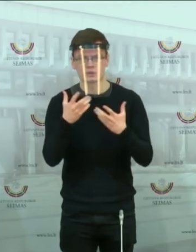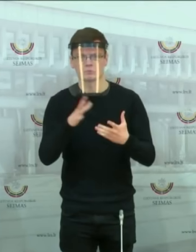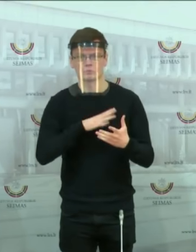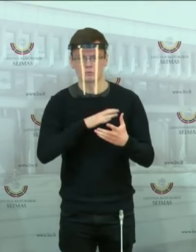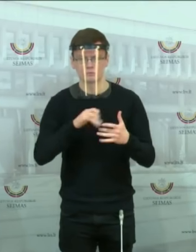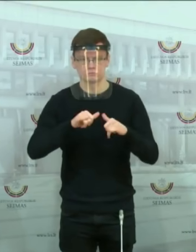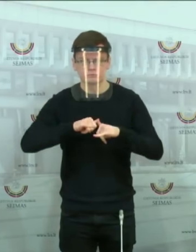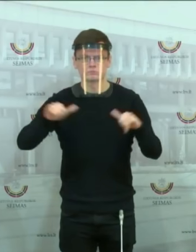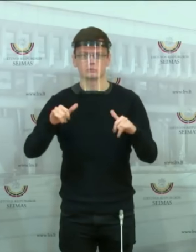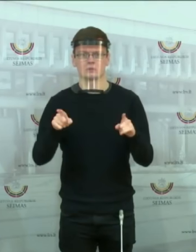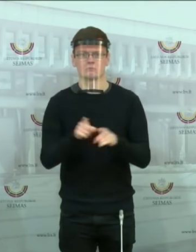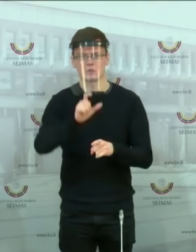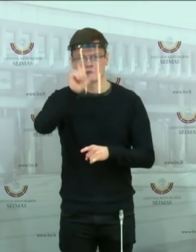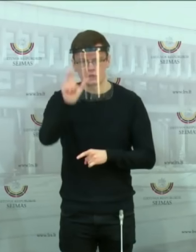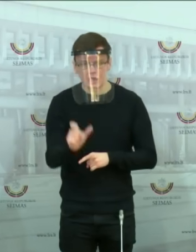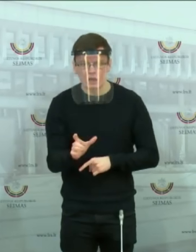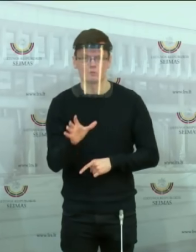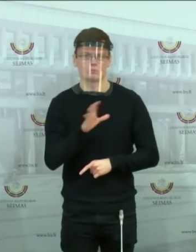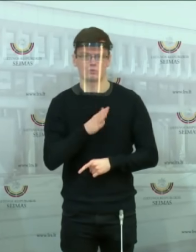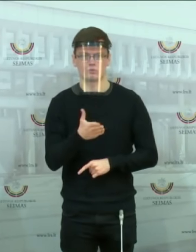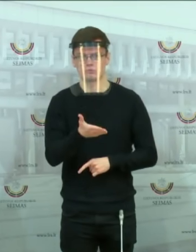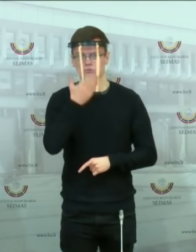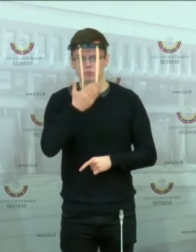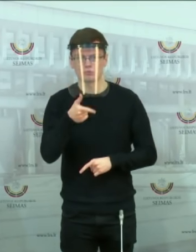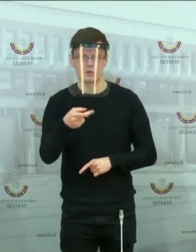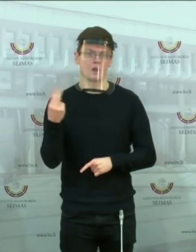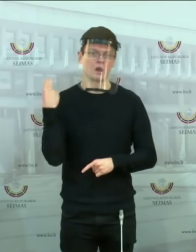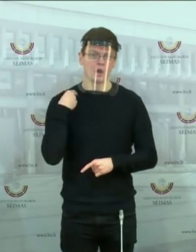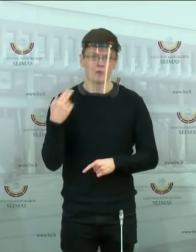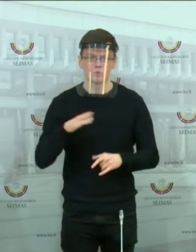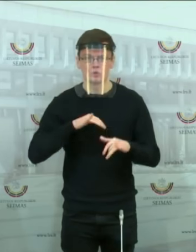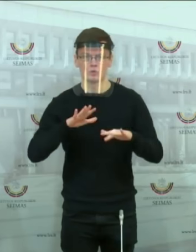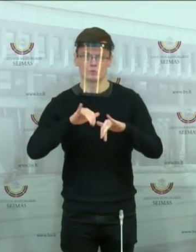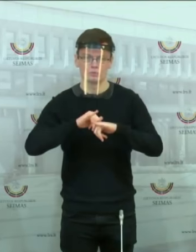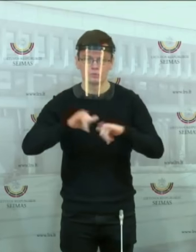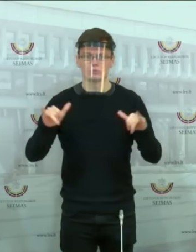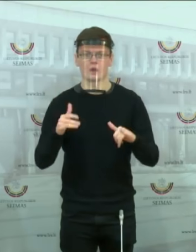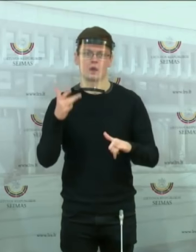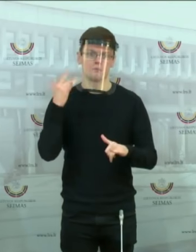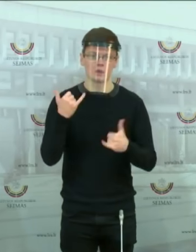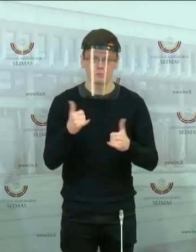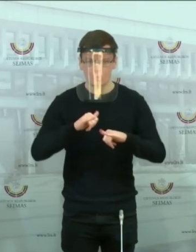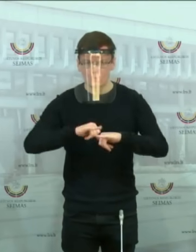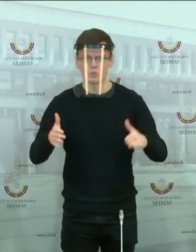tragiškai augančius Italijoje, Jungtiniai karalystėje ar Amerikoje, dabar jau piktinamės,